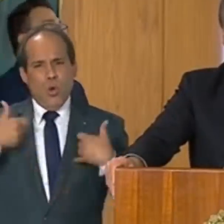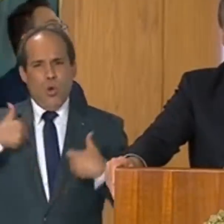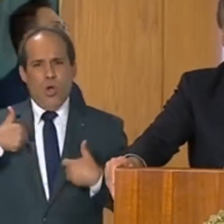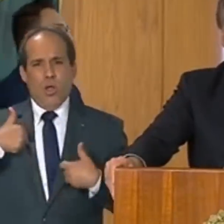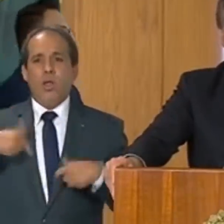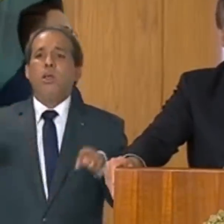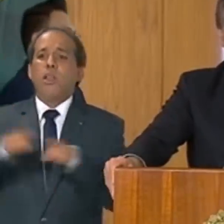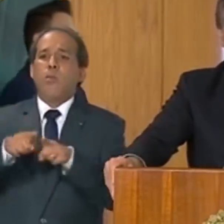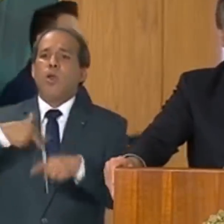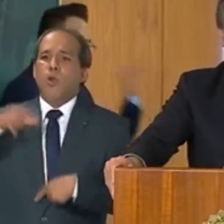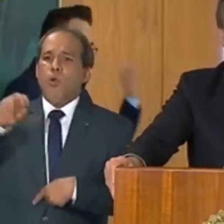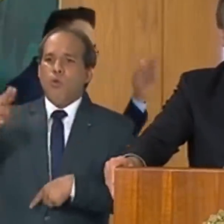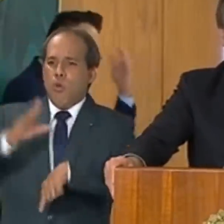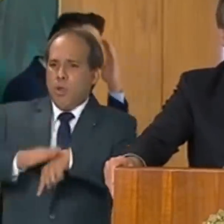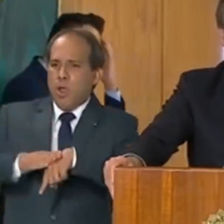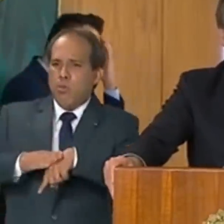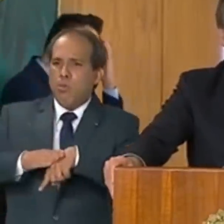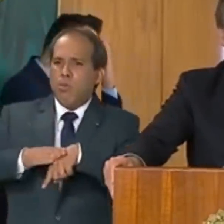parte.